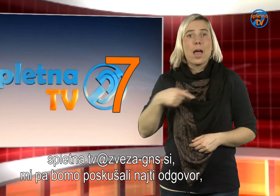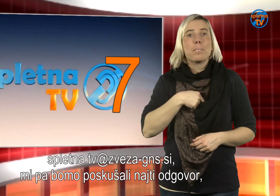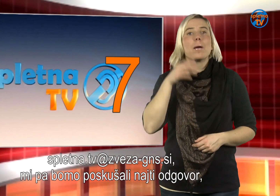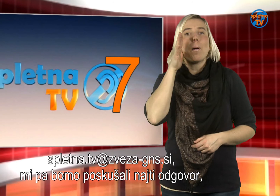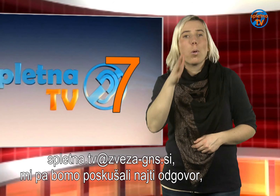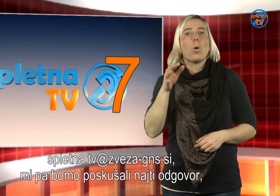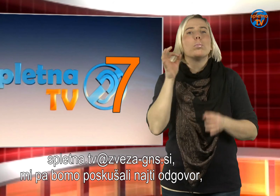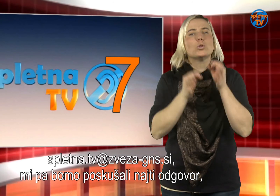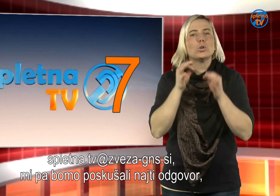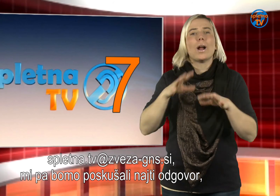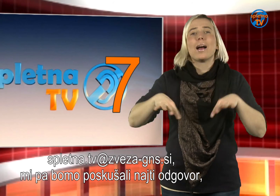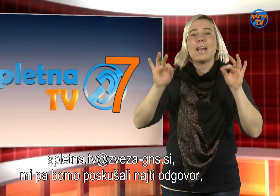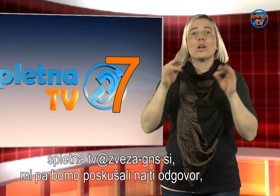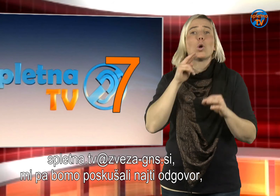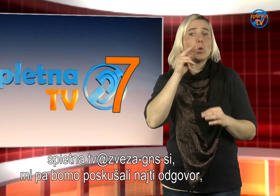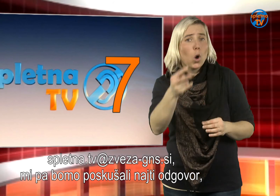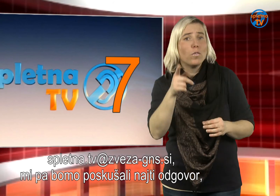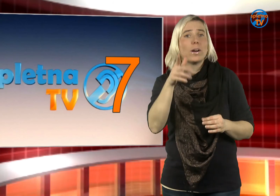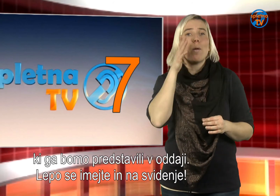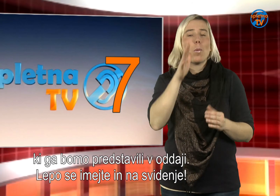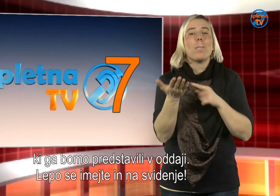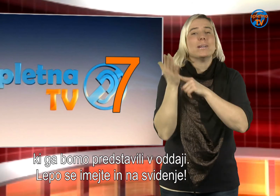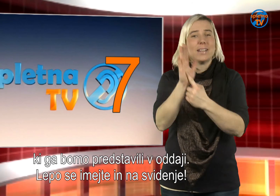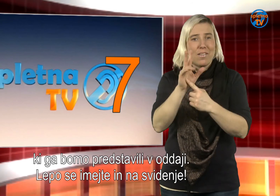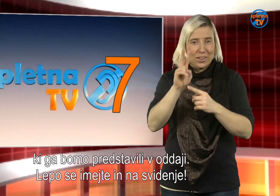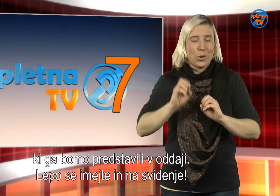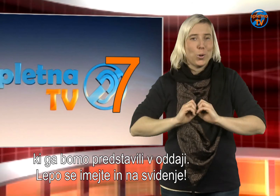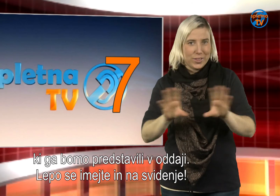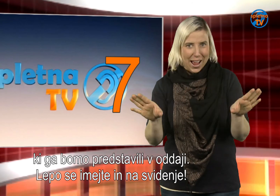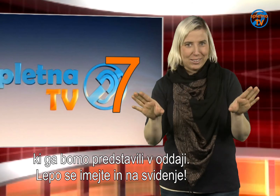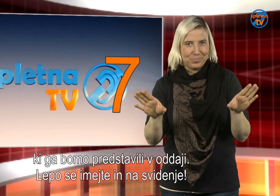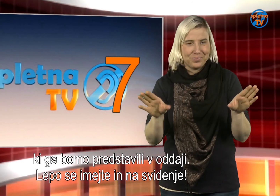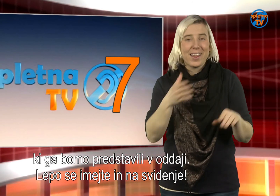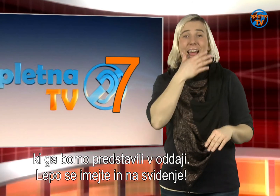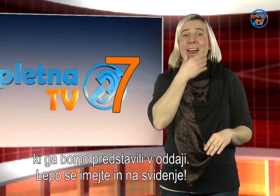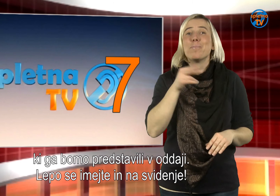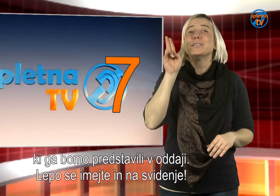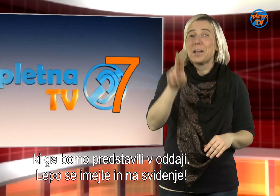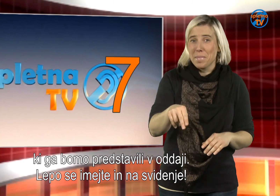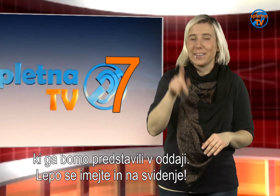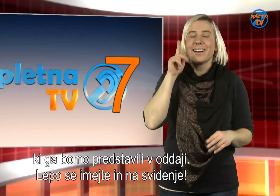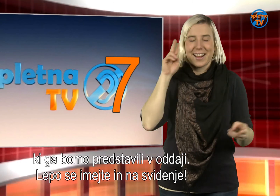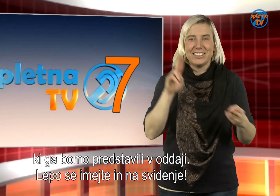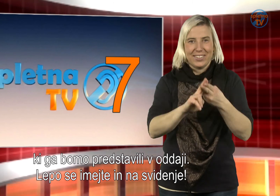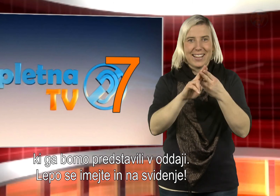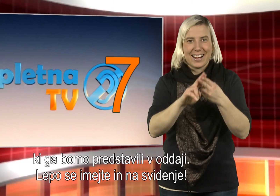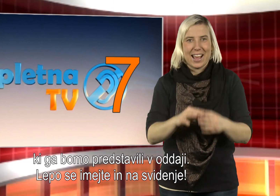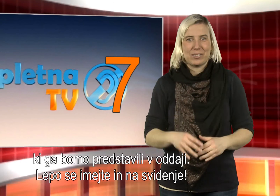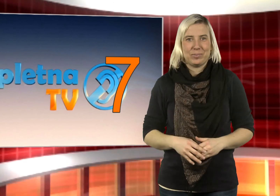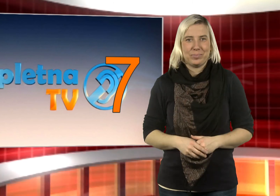Mi pa bomo poskušali najti odgovor, ki ga bomo predstavili v oddaji. Lepo se imejte in nasvidenje.